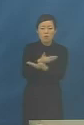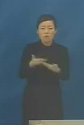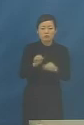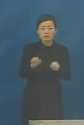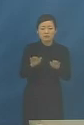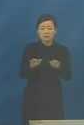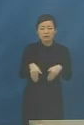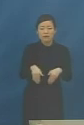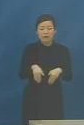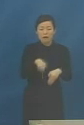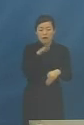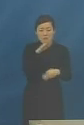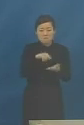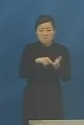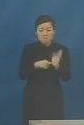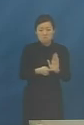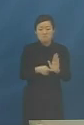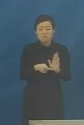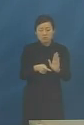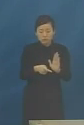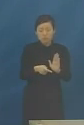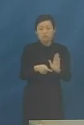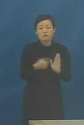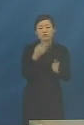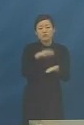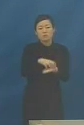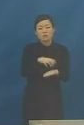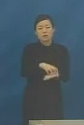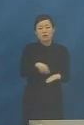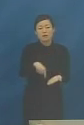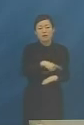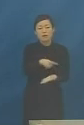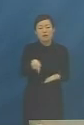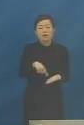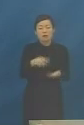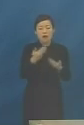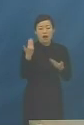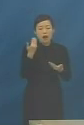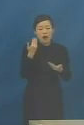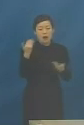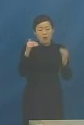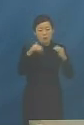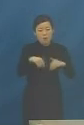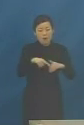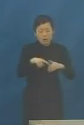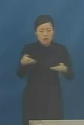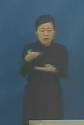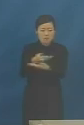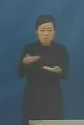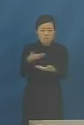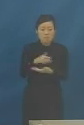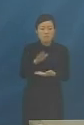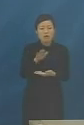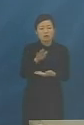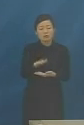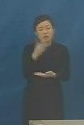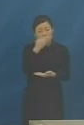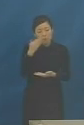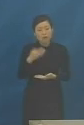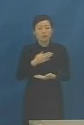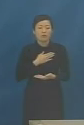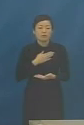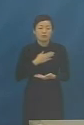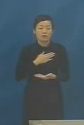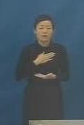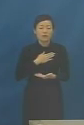を如実に示すその交差点がどうも青谷という地であったようでありますであの大量の人骨